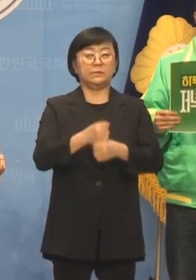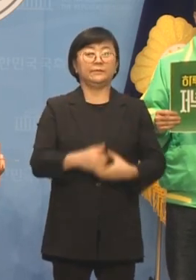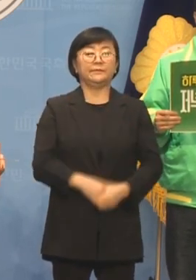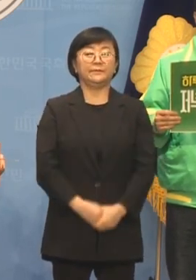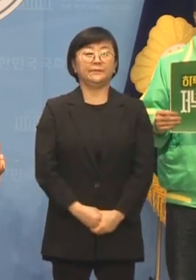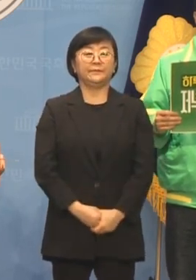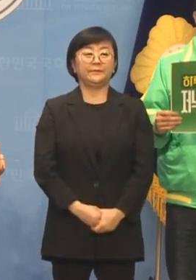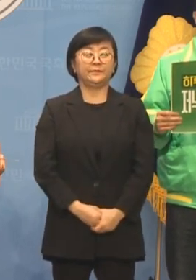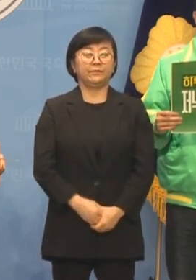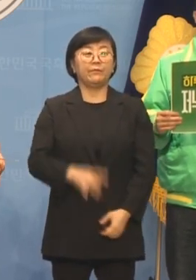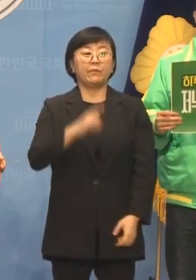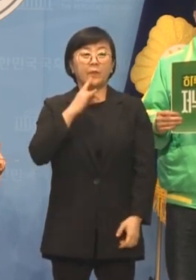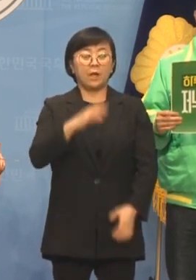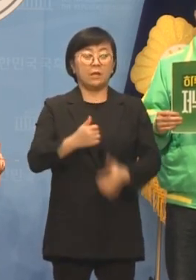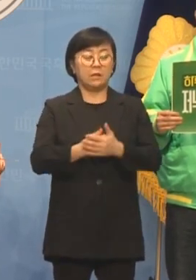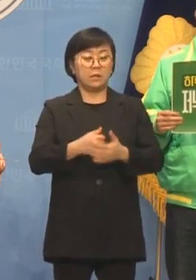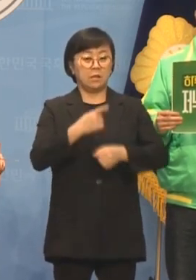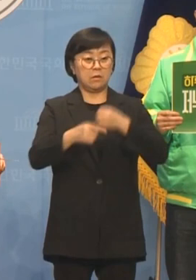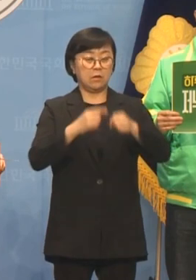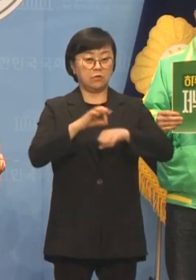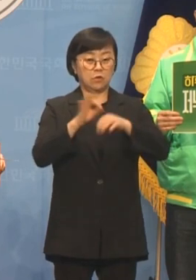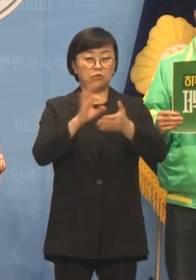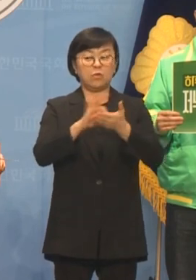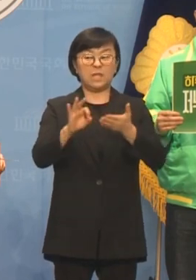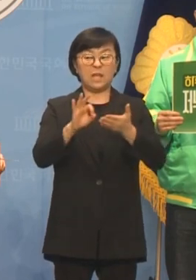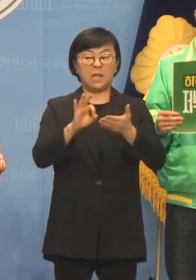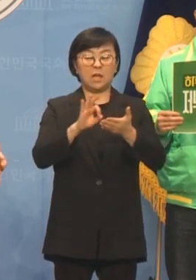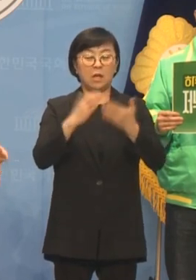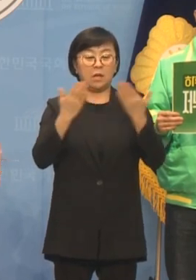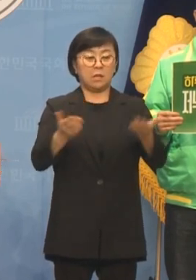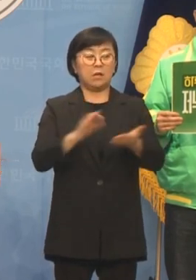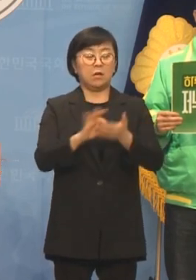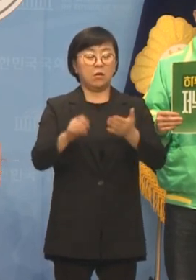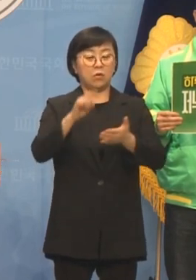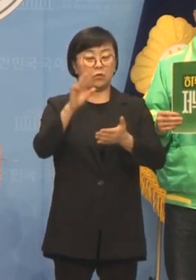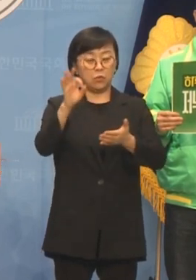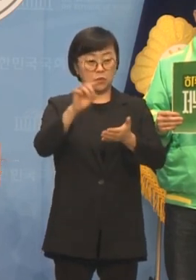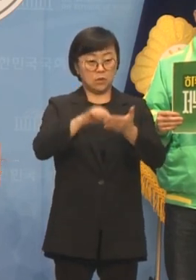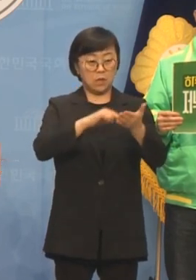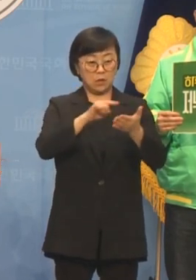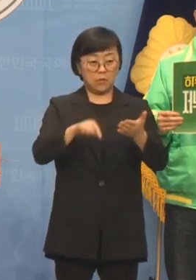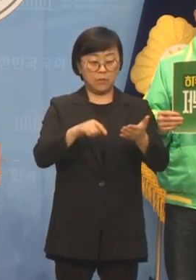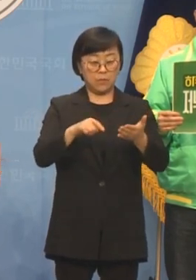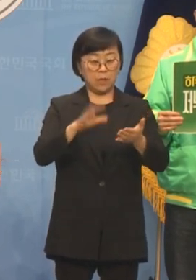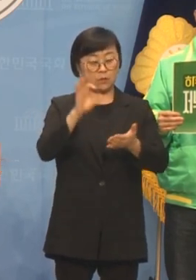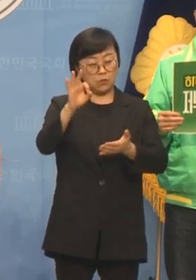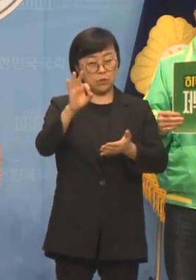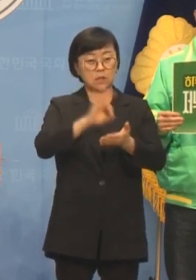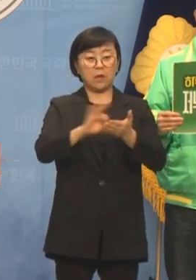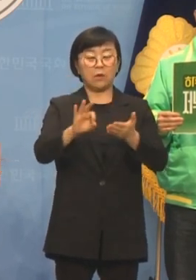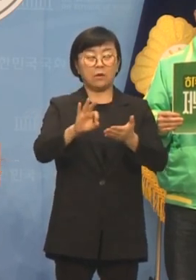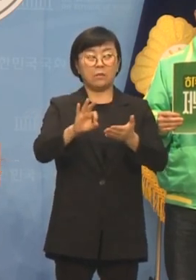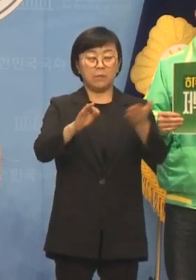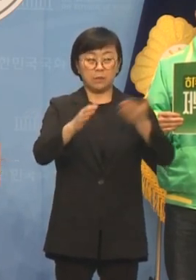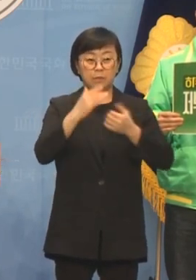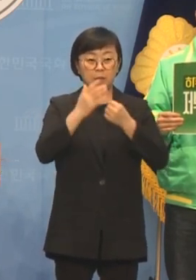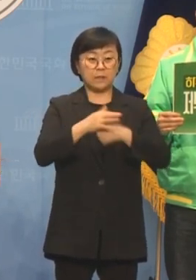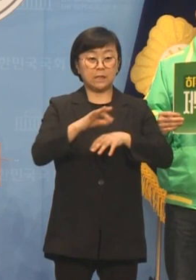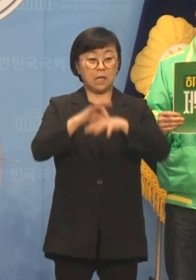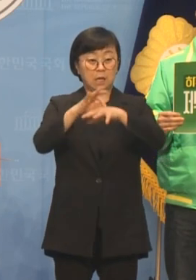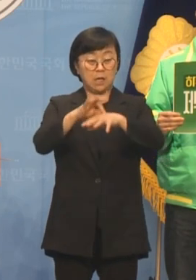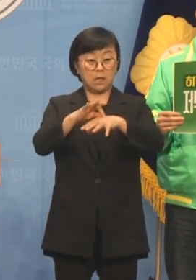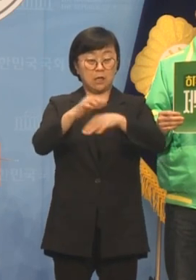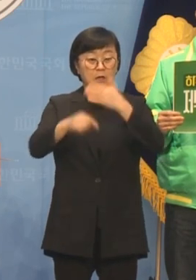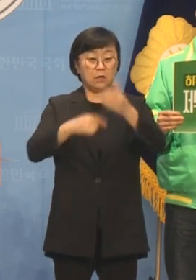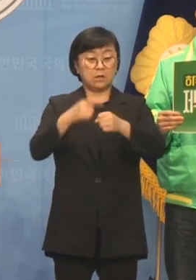하겠습니다 다만 연차가 휴가로 사용되지 않고 검전 보상으로 사용될 수 있는 점등을 고려해 승계한 연차